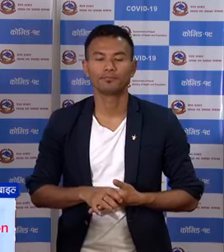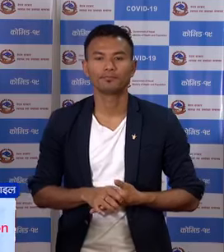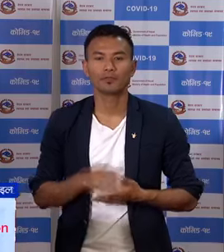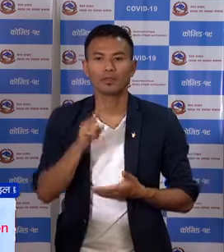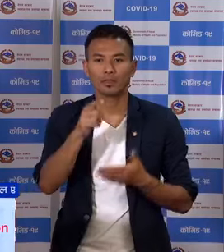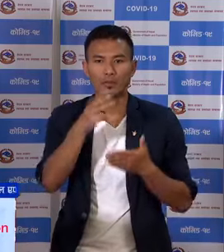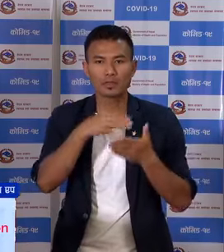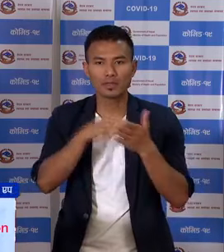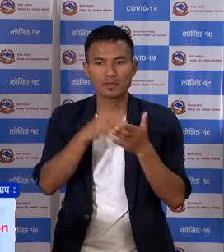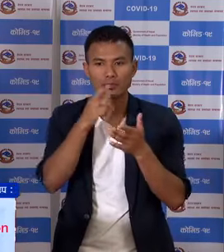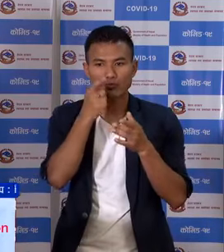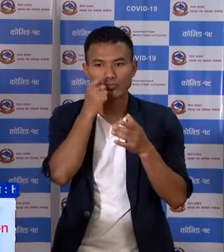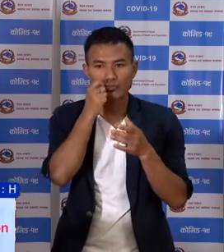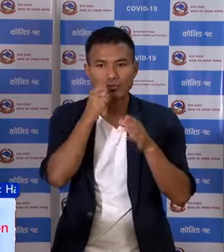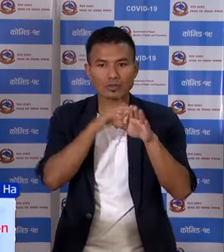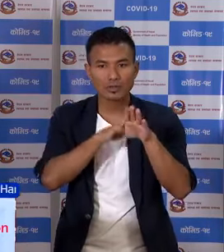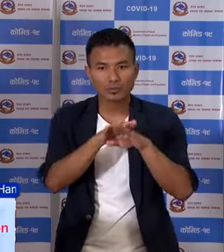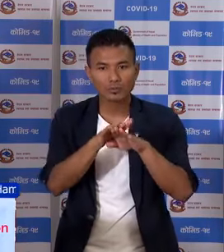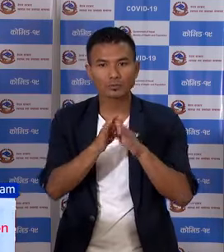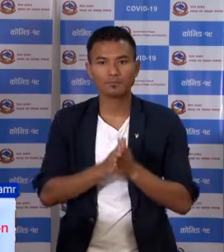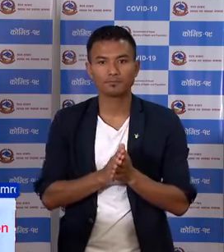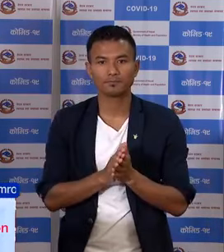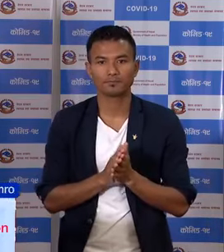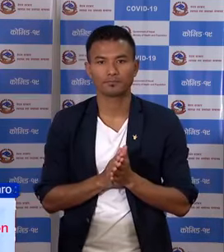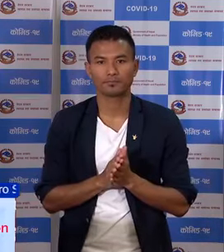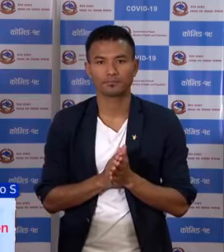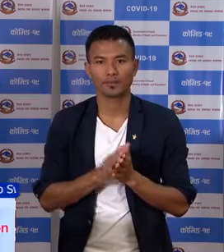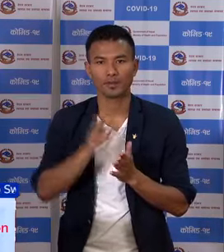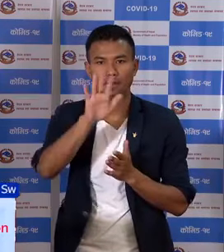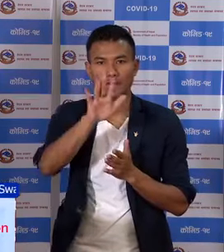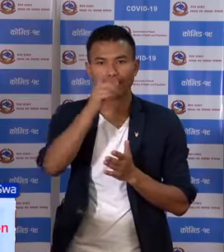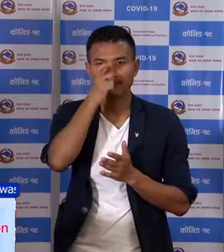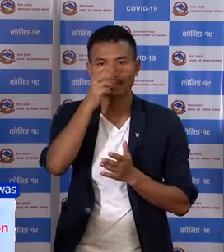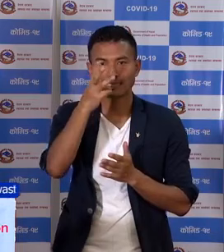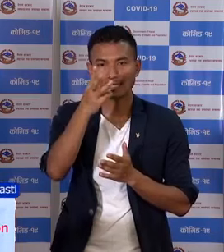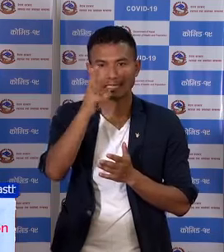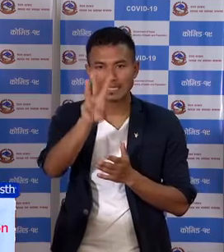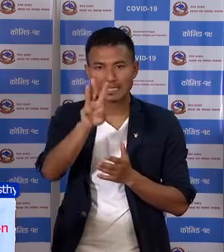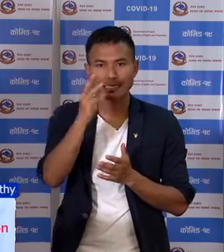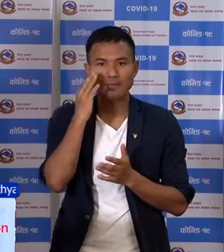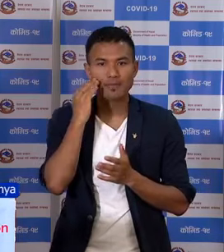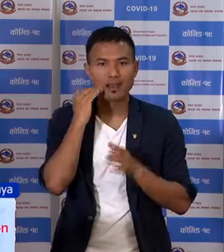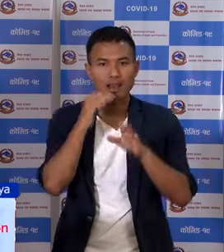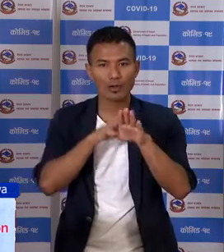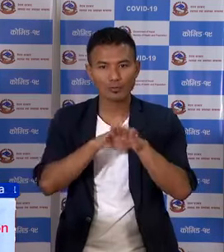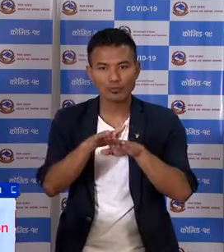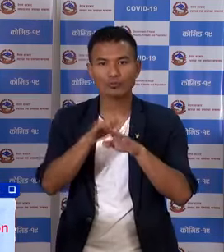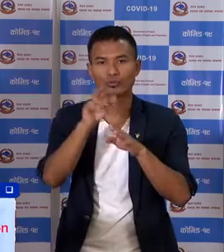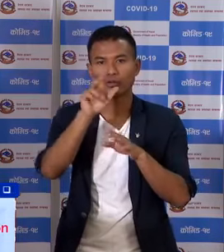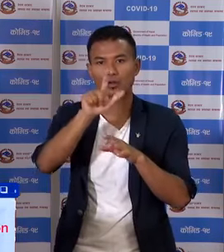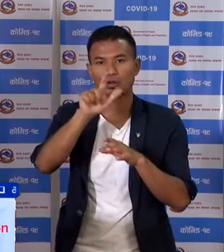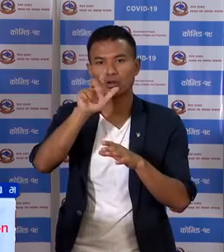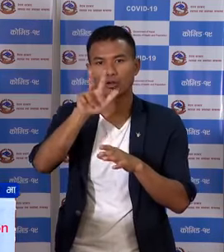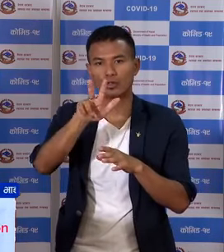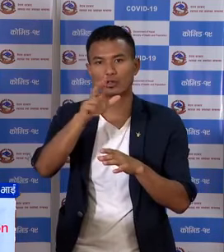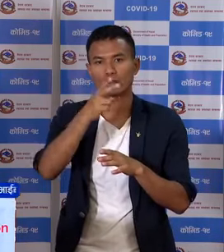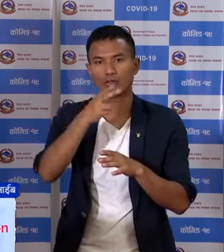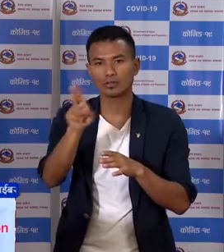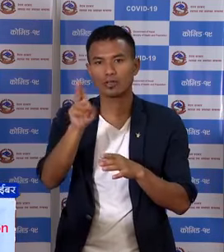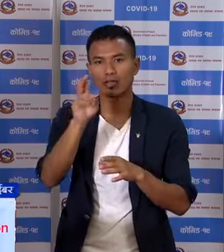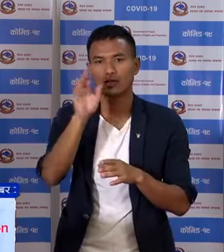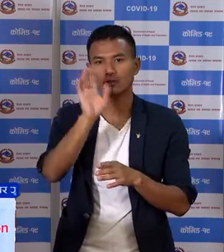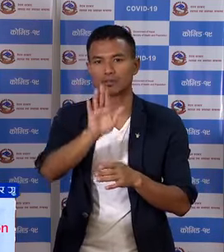जस्मद्य पुरुष अरू 503 जाना रो महिला अरू 38 जाना